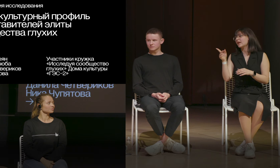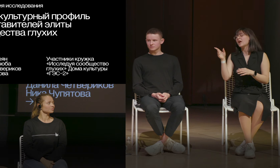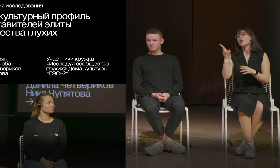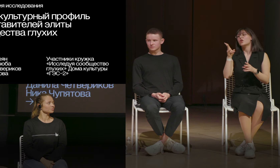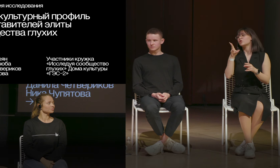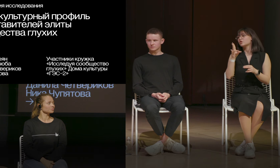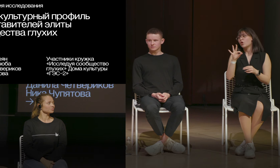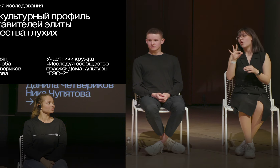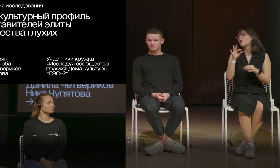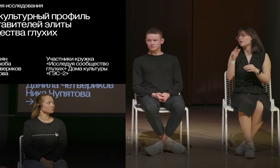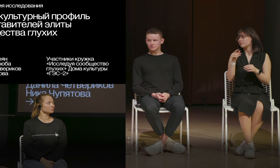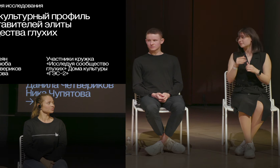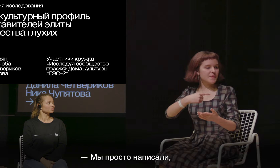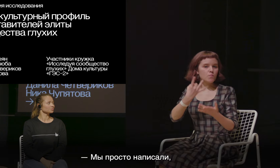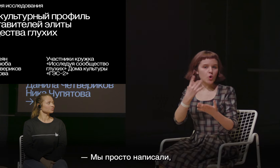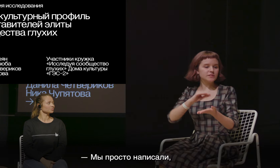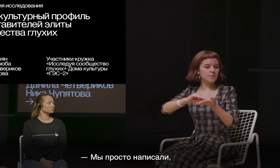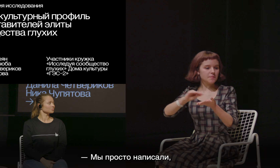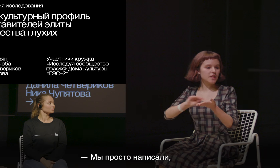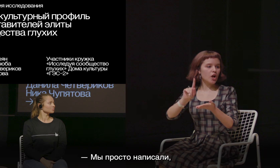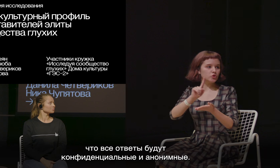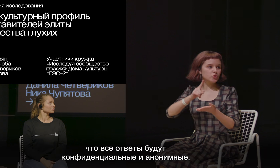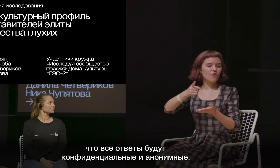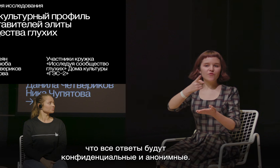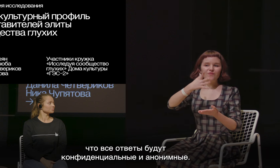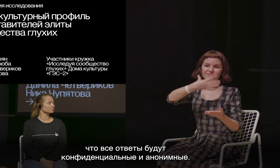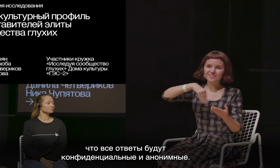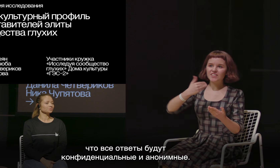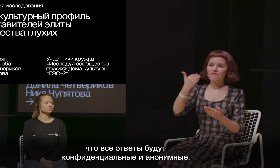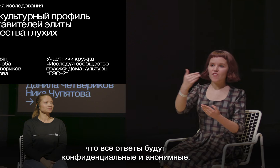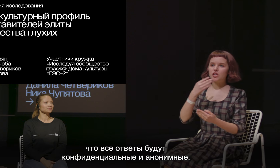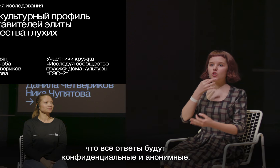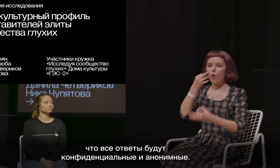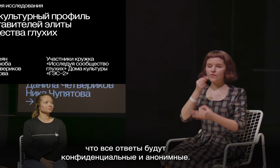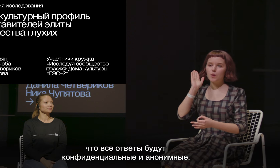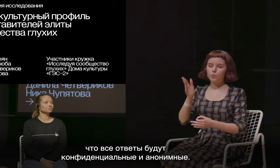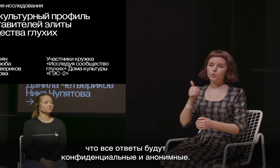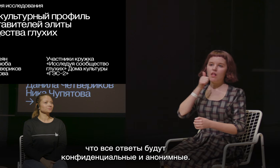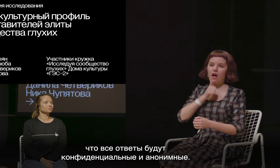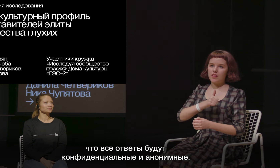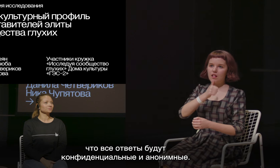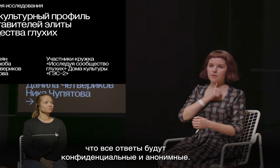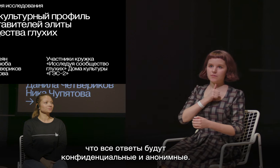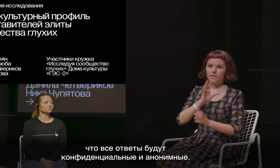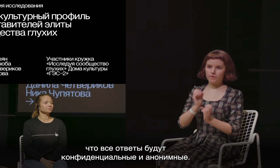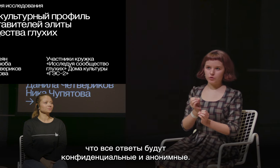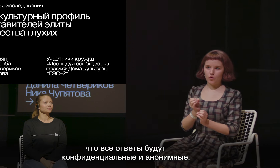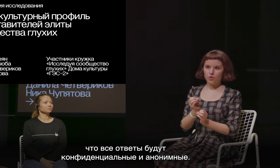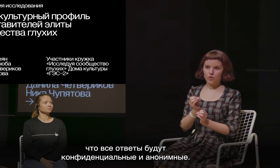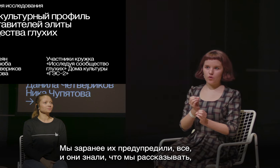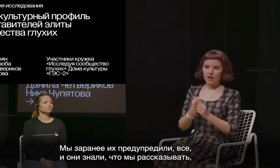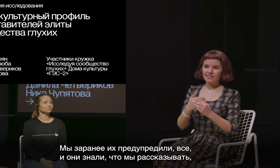возможно, мы подумаем об этом. Мы просто написали, что все ваши ответы будут конфиденциально